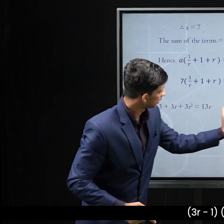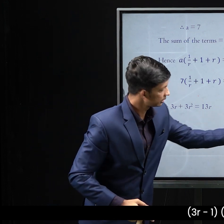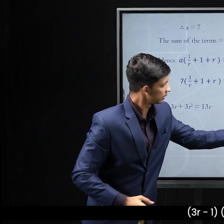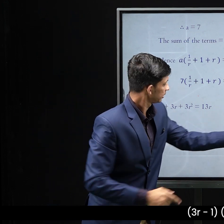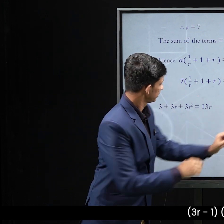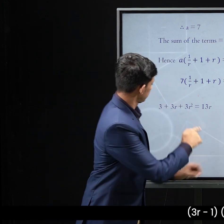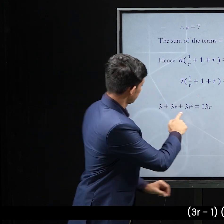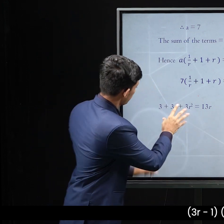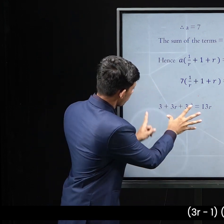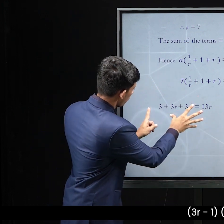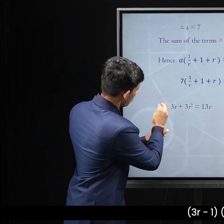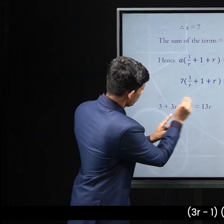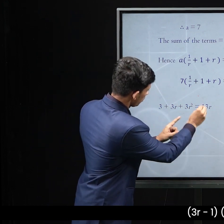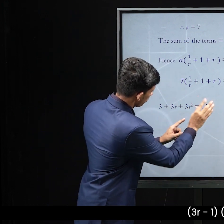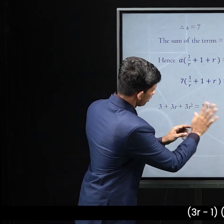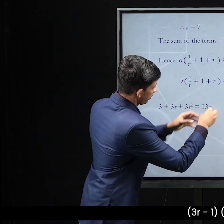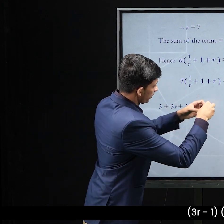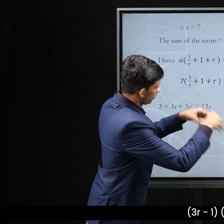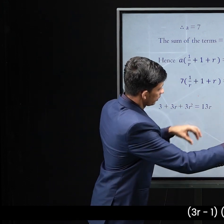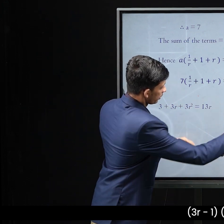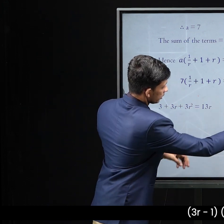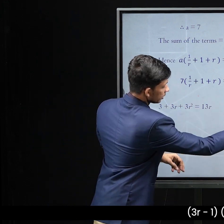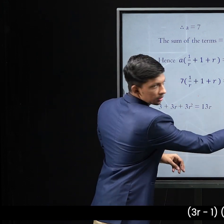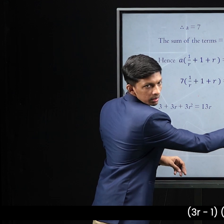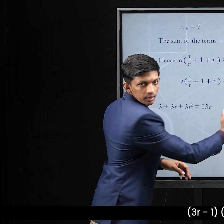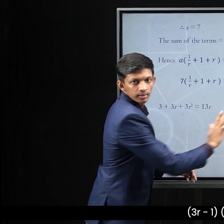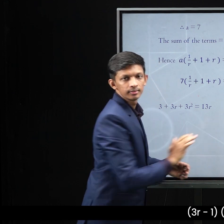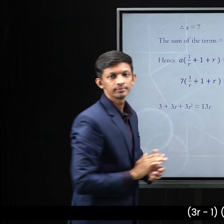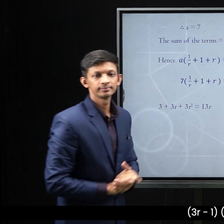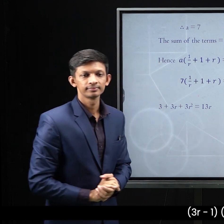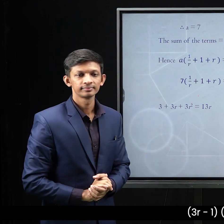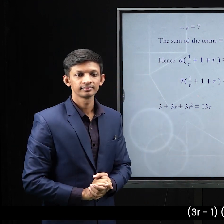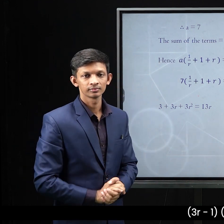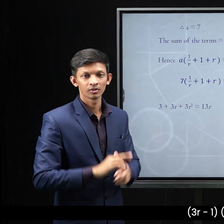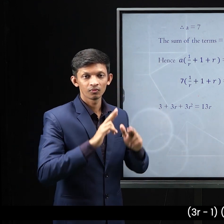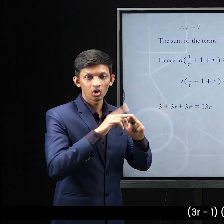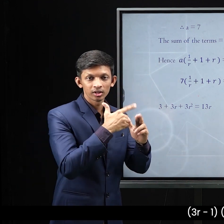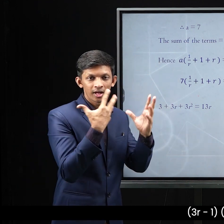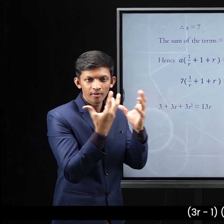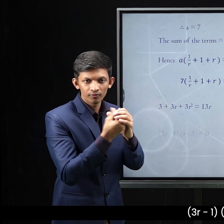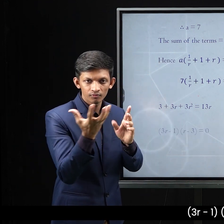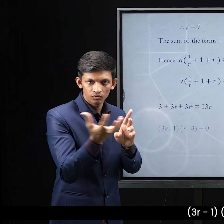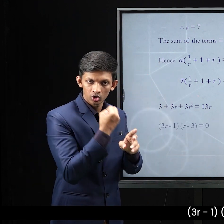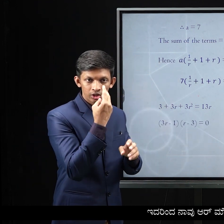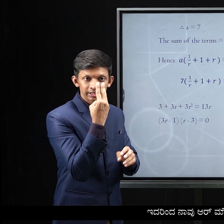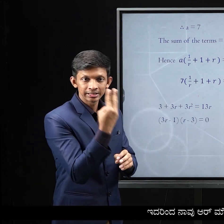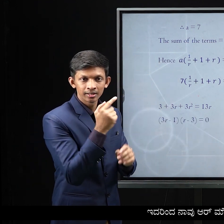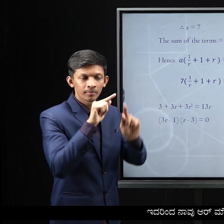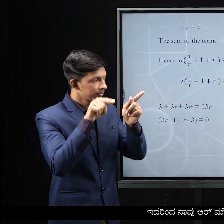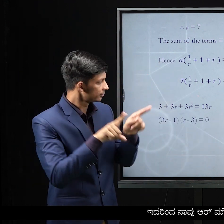3r ಮೈನಸ್ 1 ಇಂಟು 6 ಮೈನಸ್ 3 ಇಸ್ಕ್ವಲ್ ಟು 0. ಇದರಿಂದ